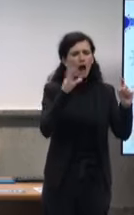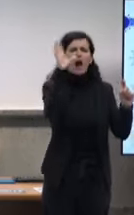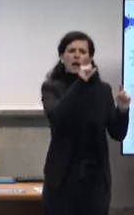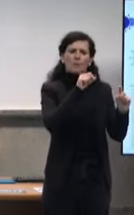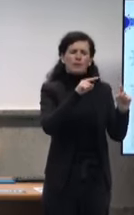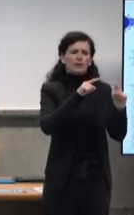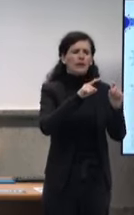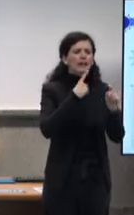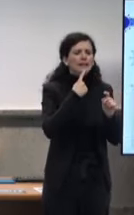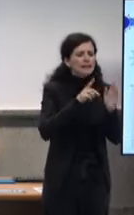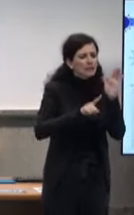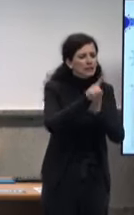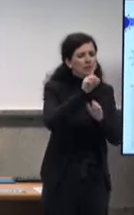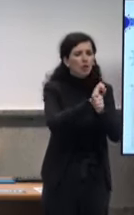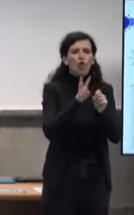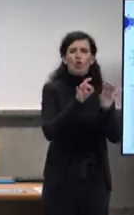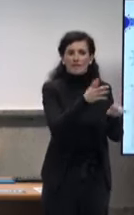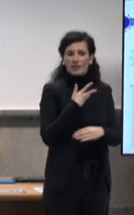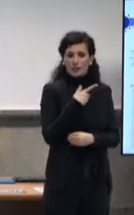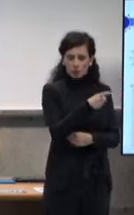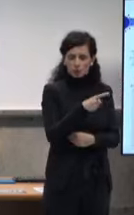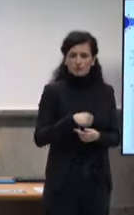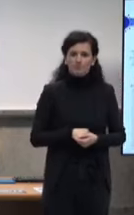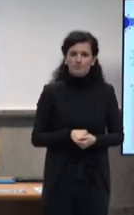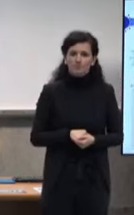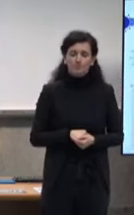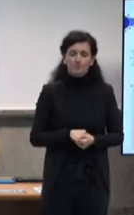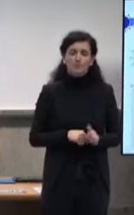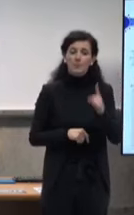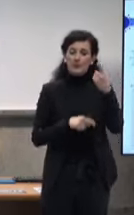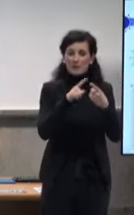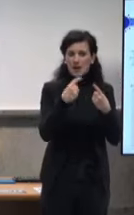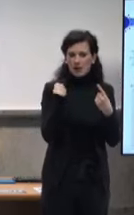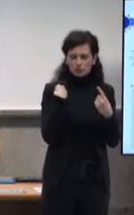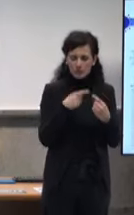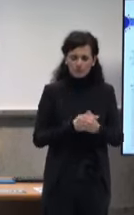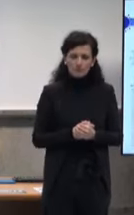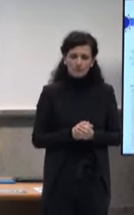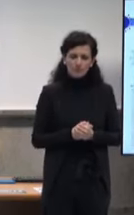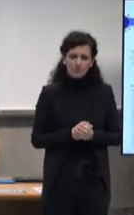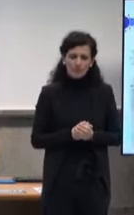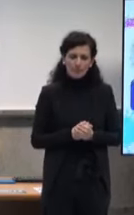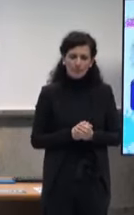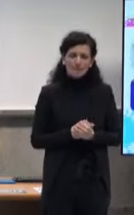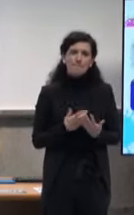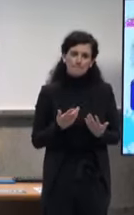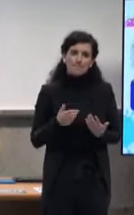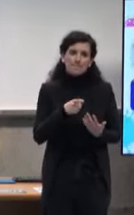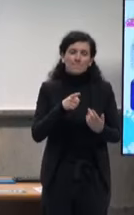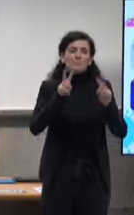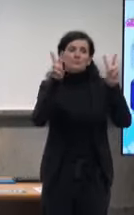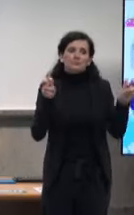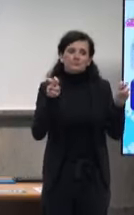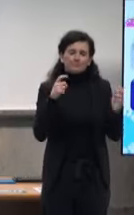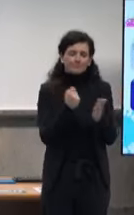calcolare sulla prima domanda e questo è un tema molto importante e un tema che però che stiamo